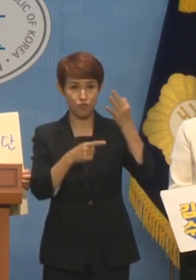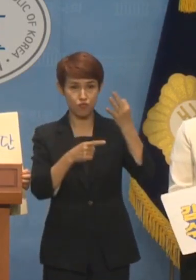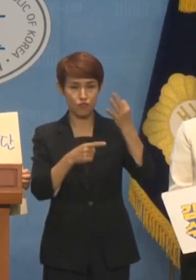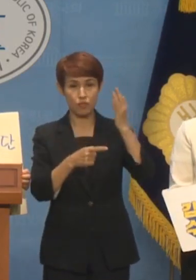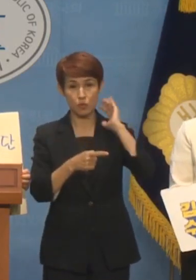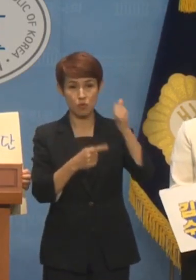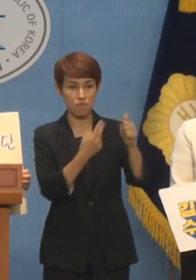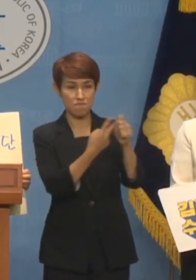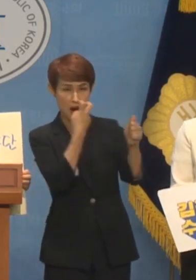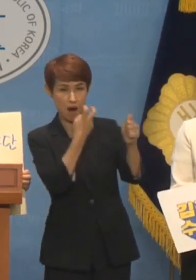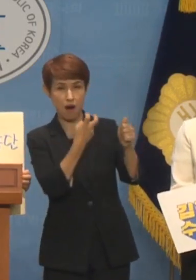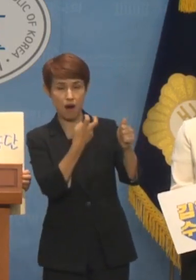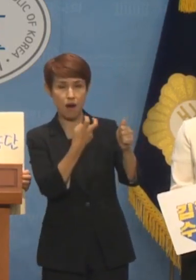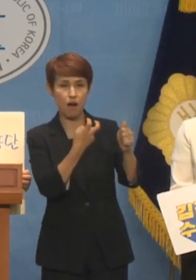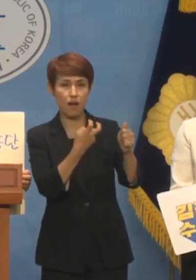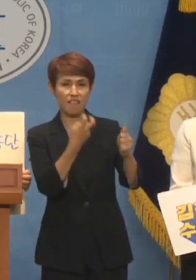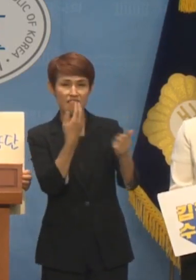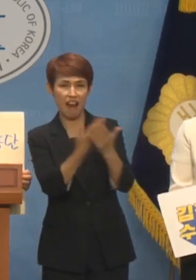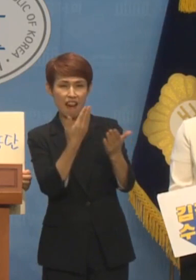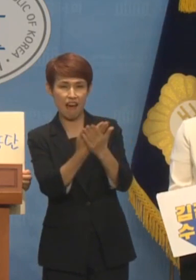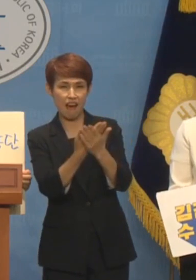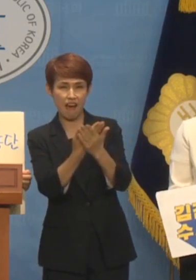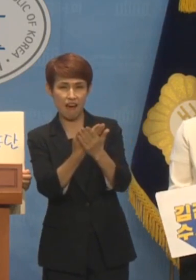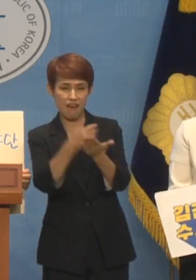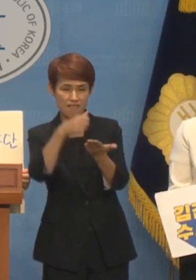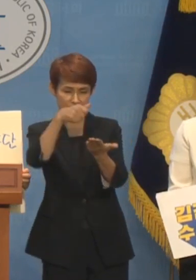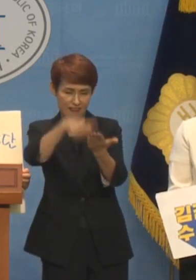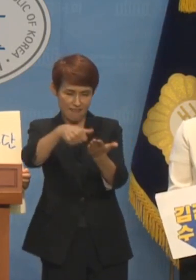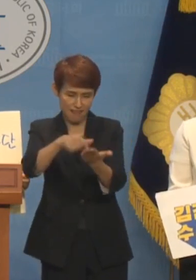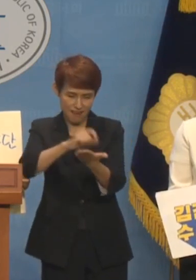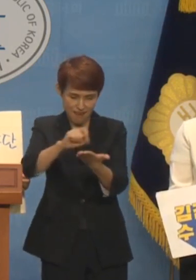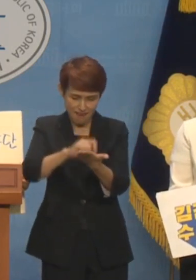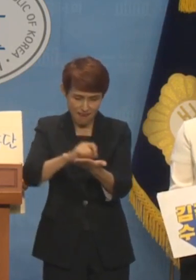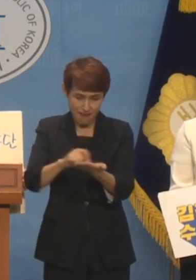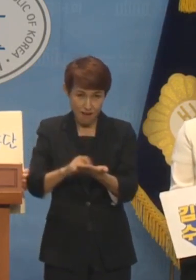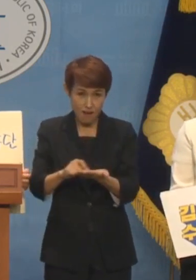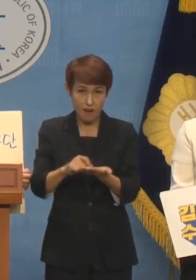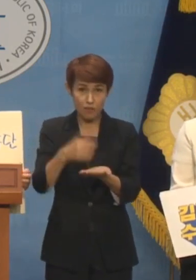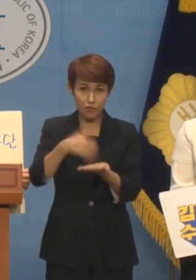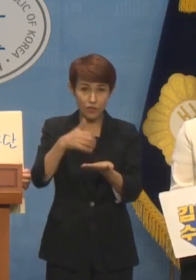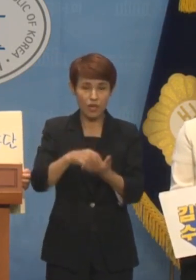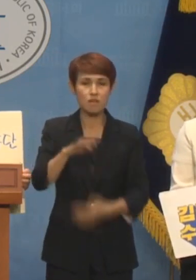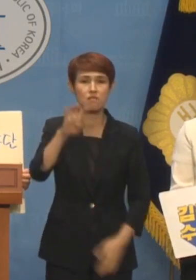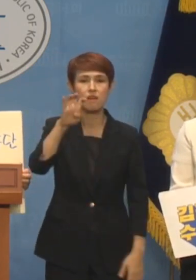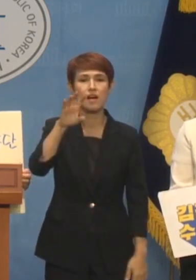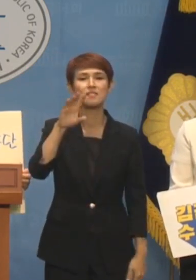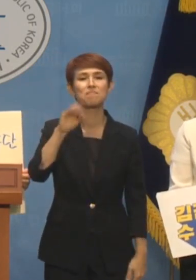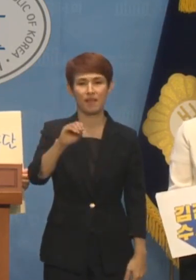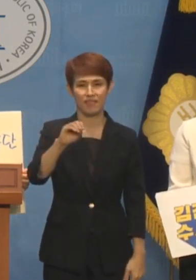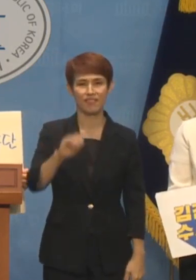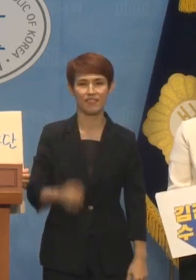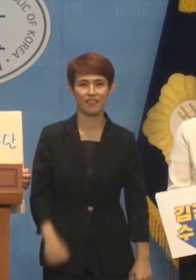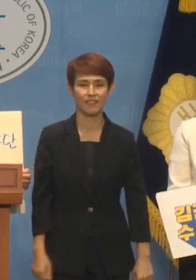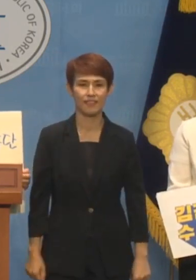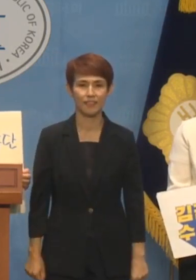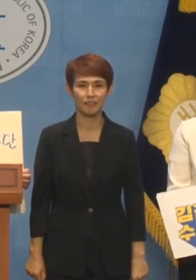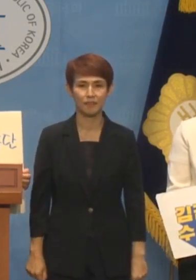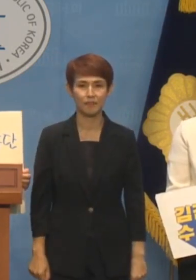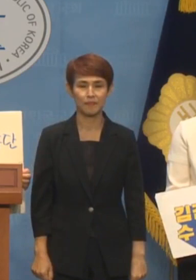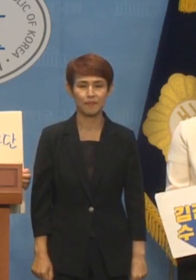40만이 돌파했네요. 42만이. 그걸 계기로 탄핵 돌입을 촉구하는 기자회견이 있습니다. 좀만 기다려